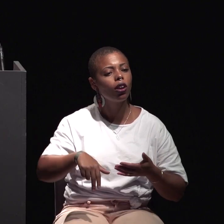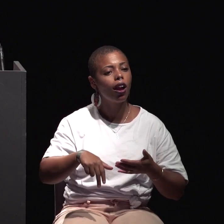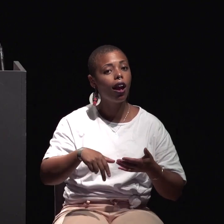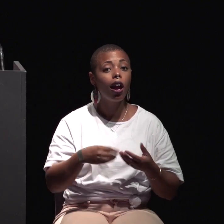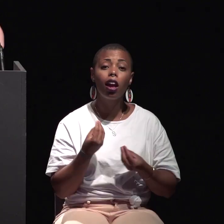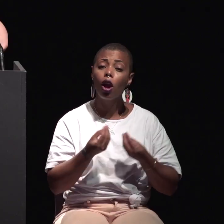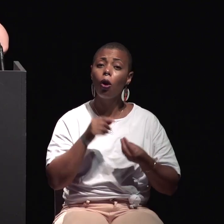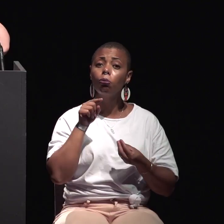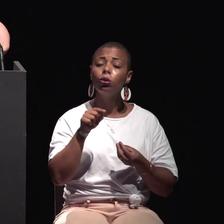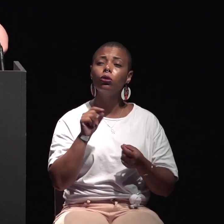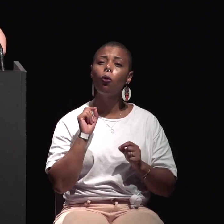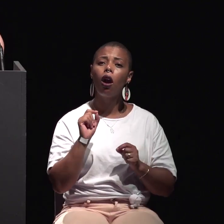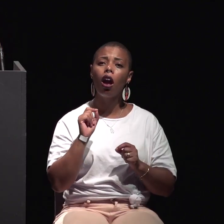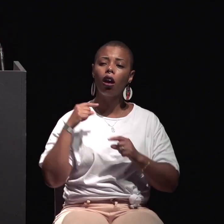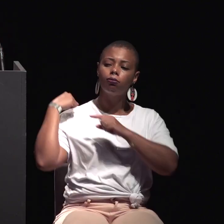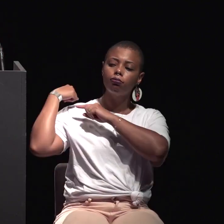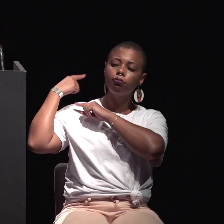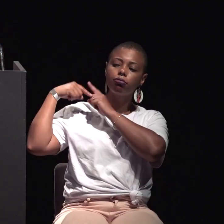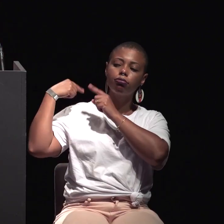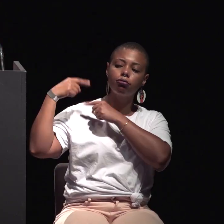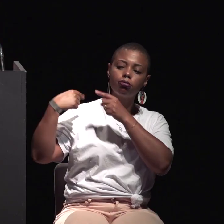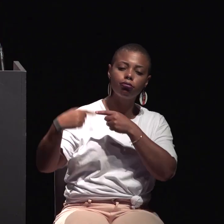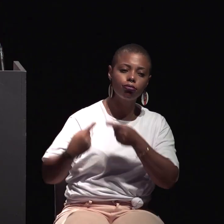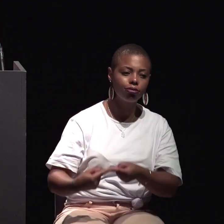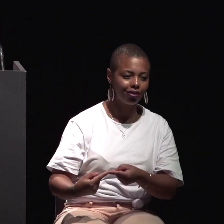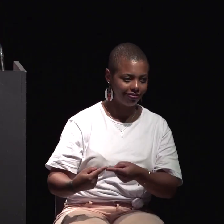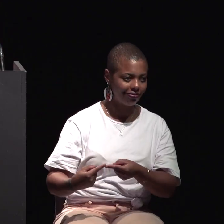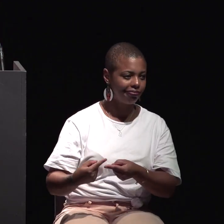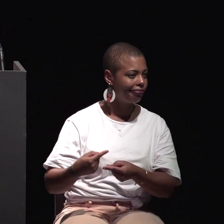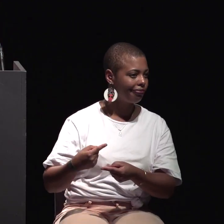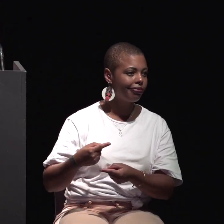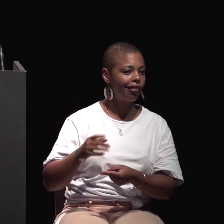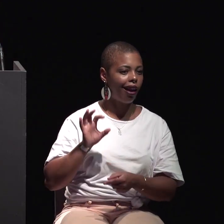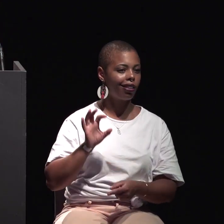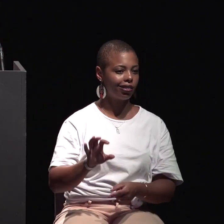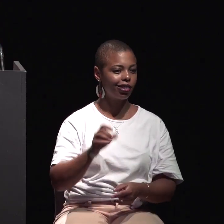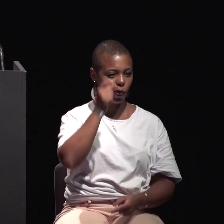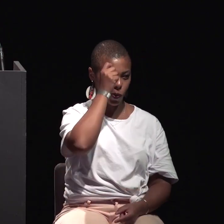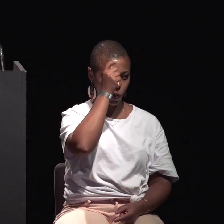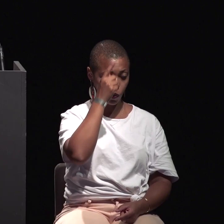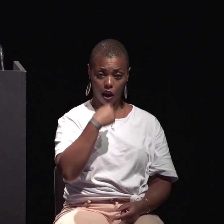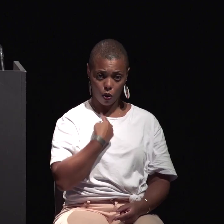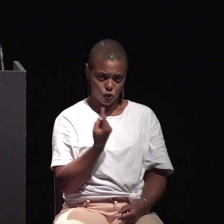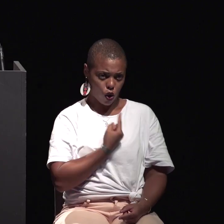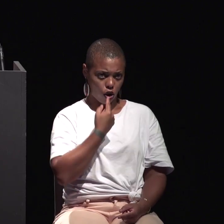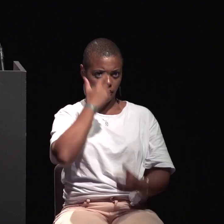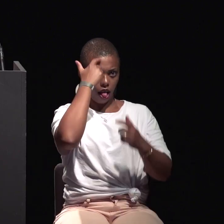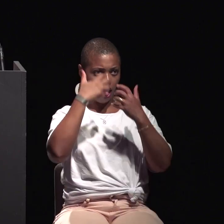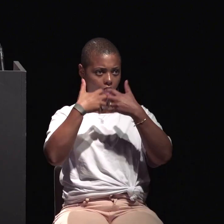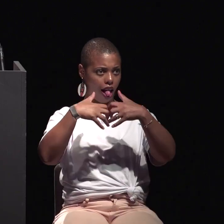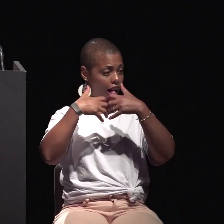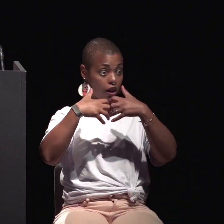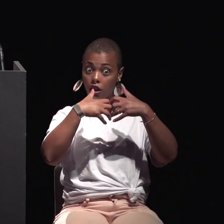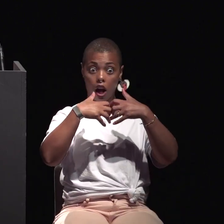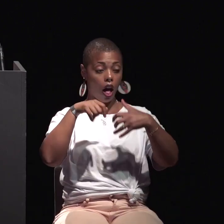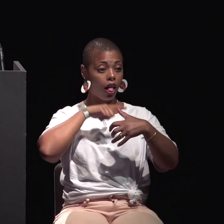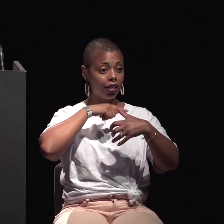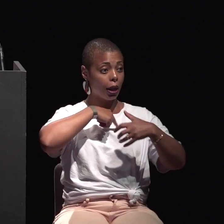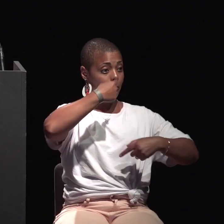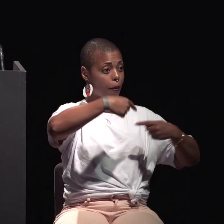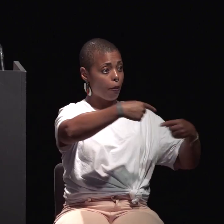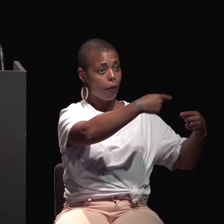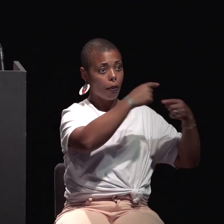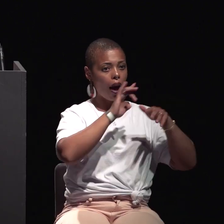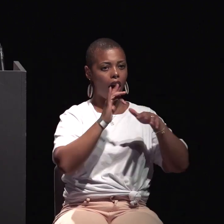estrutural. Eu não refleti sozinha. A discussão gerou um rico debate nas redes sociais